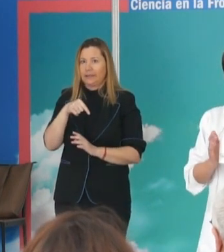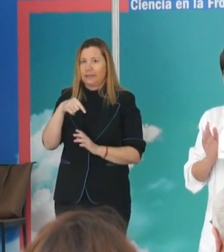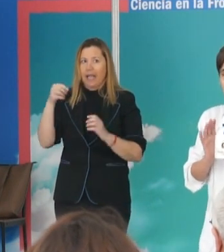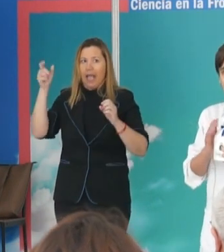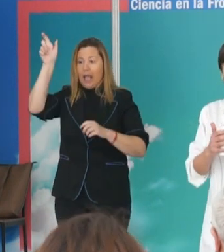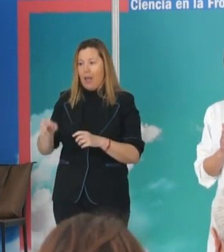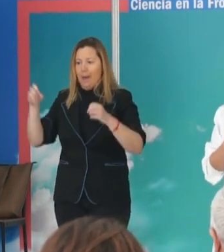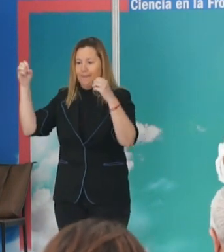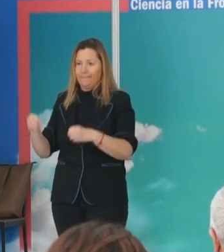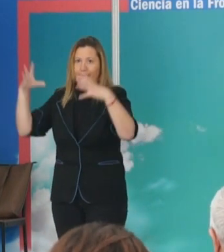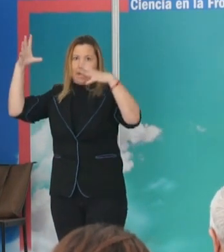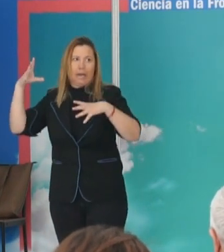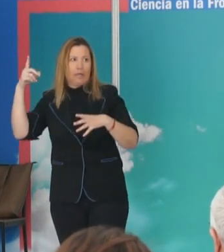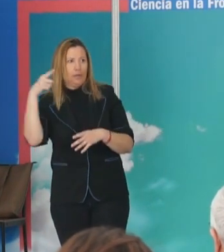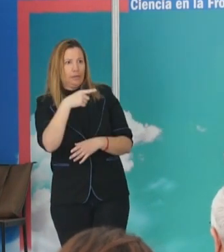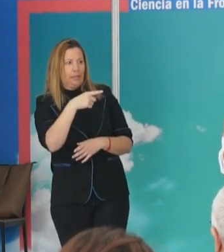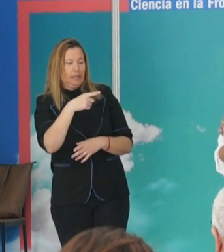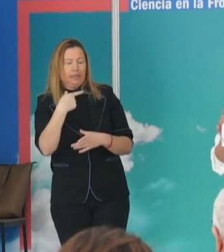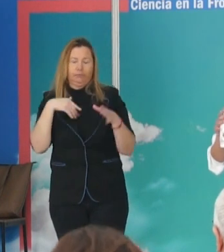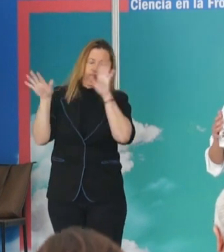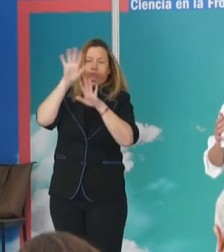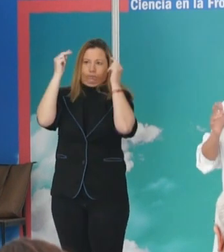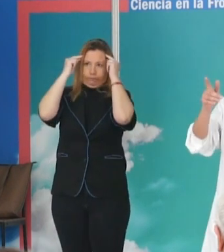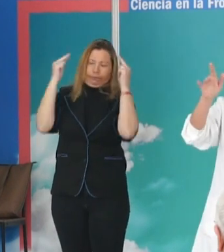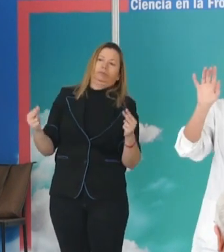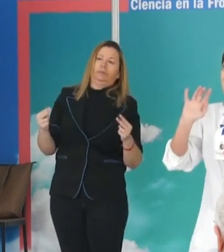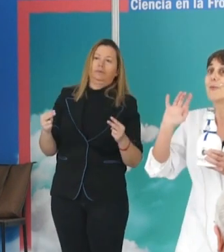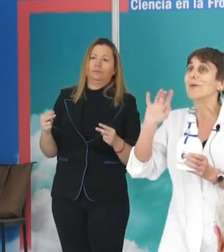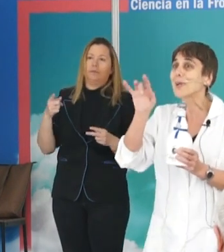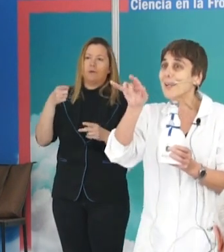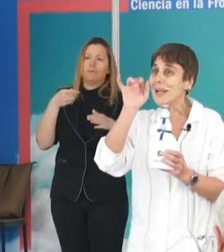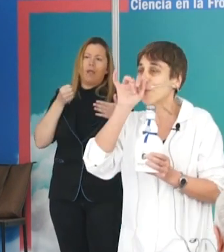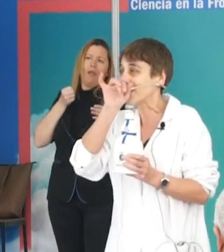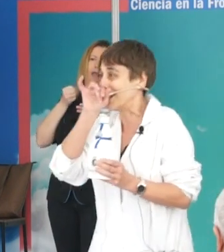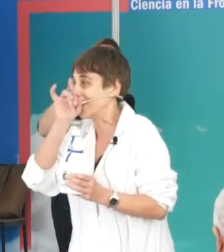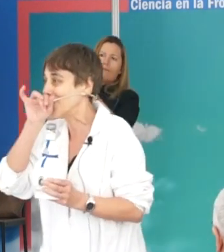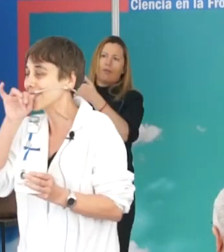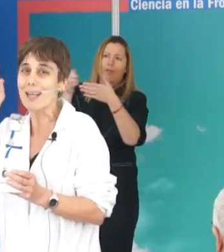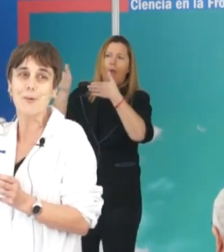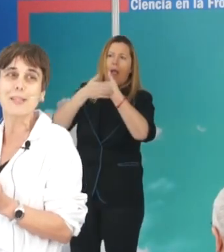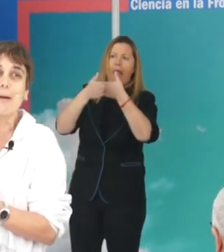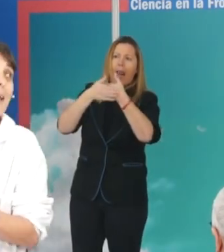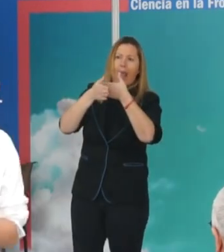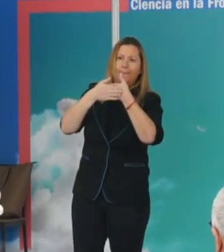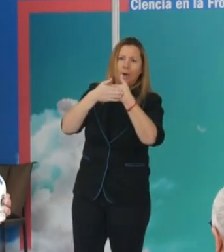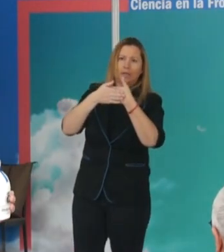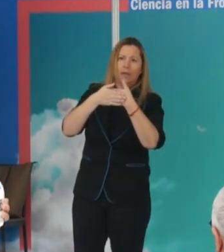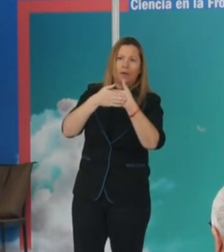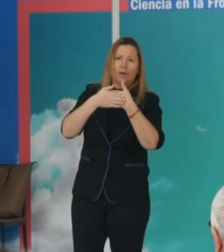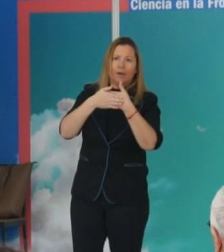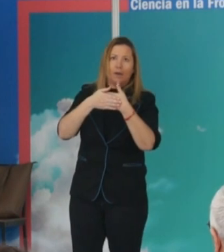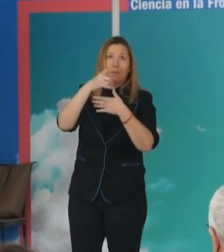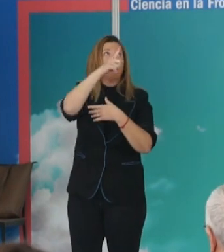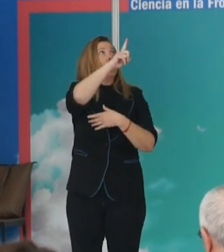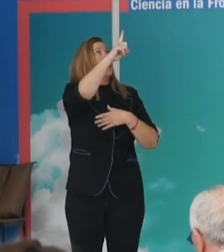critical, en un error crítico, ¿vale? Pues bueno, señores, vamos a empezar. Me voy a ir a la puerta, no vaya a ser que la última vez dejé un